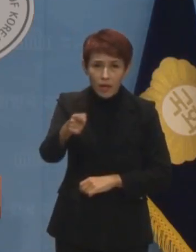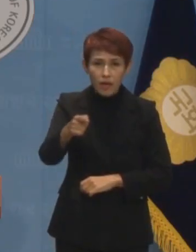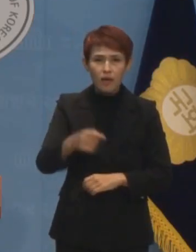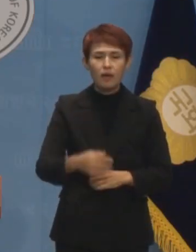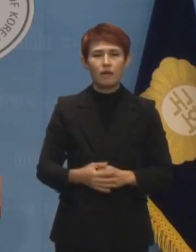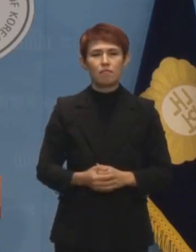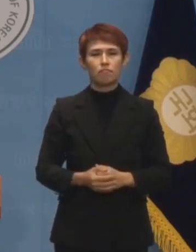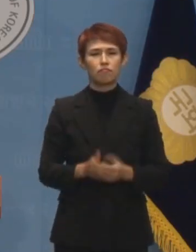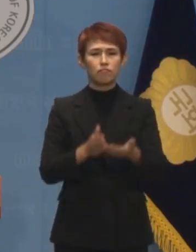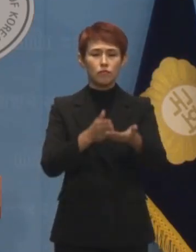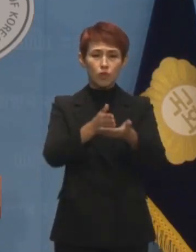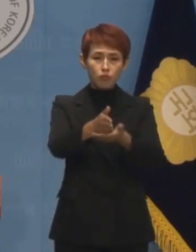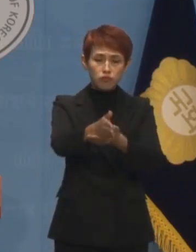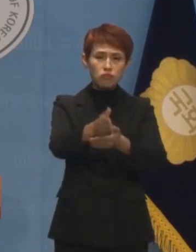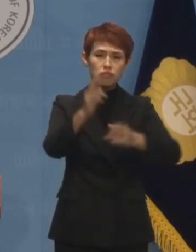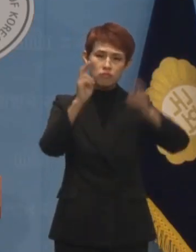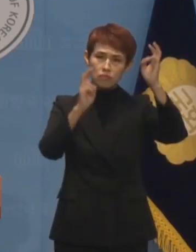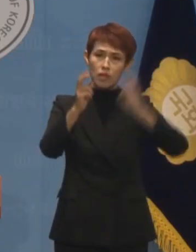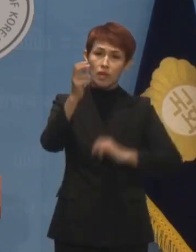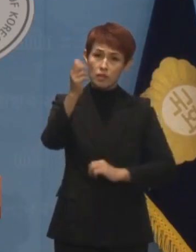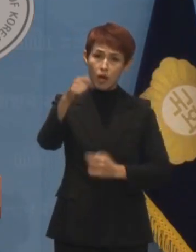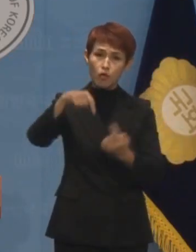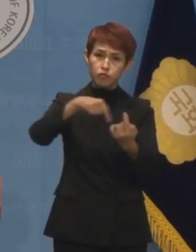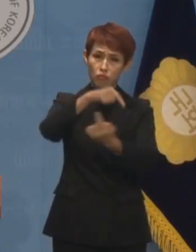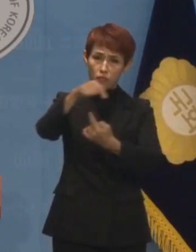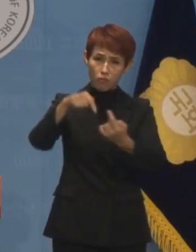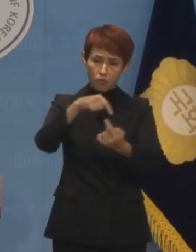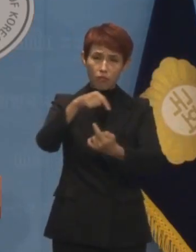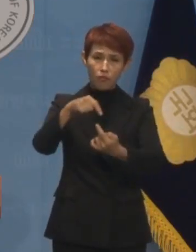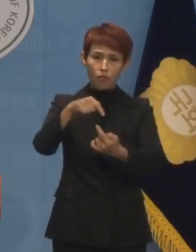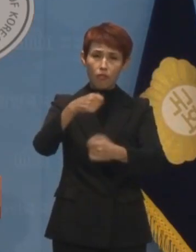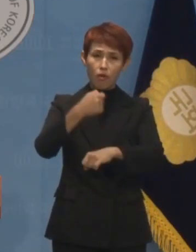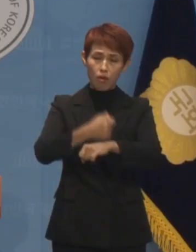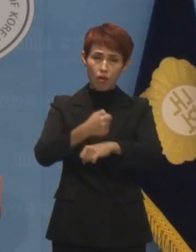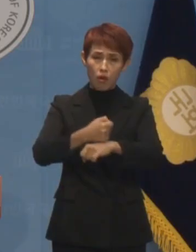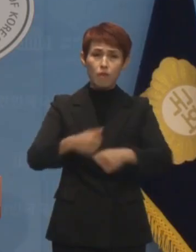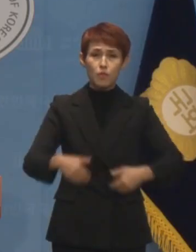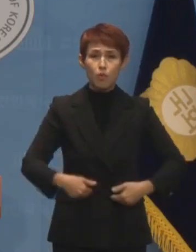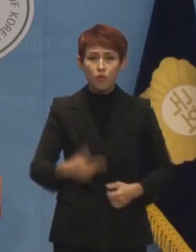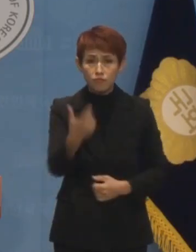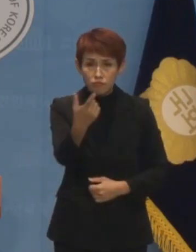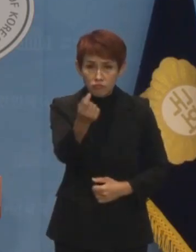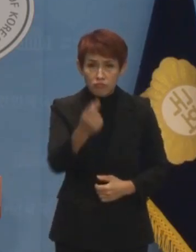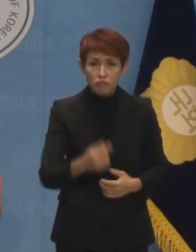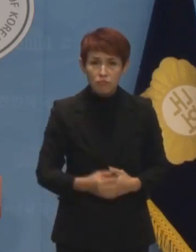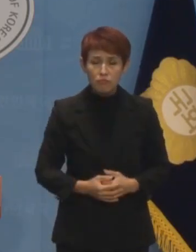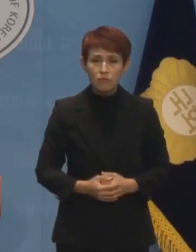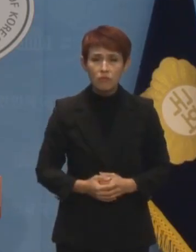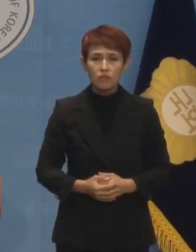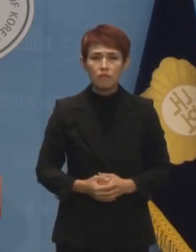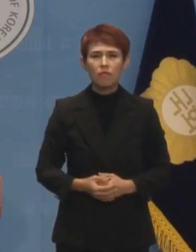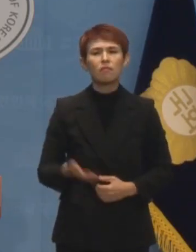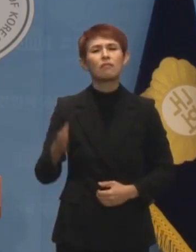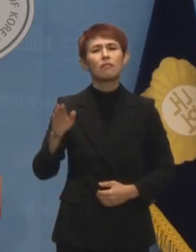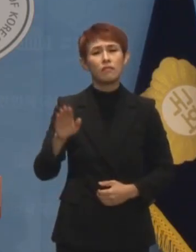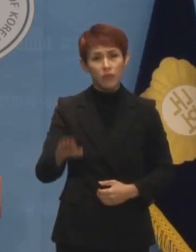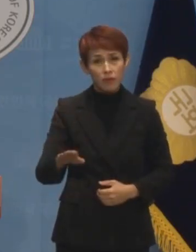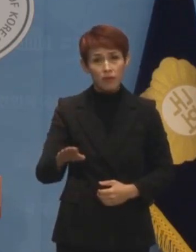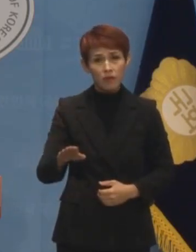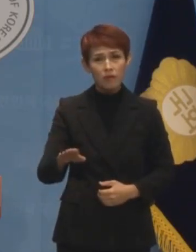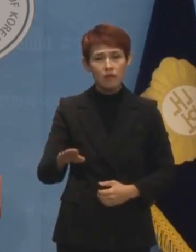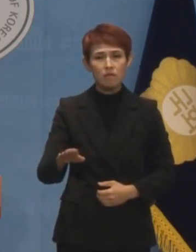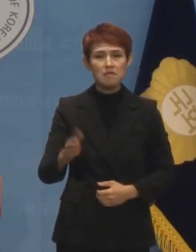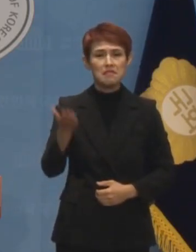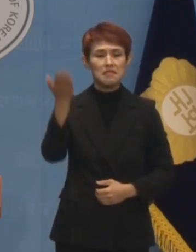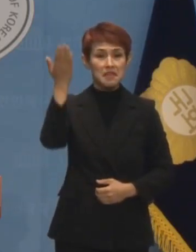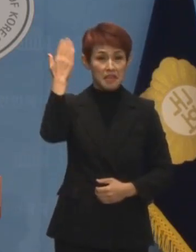전문성을 지닌 경영자가 운영의 효율성을 지향해야 합니다. 그런데